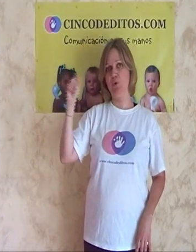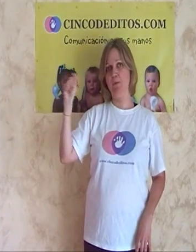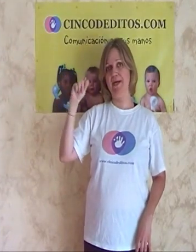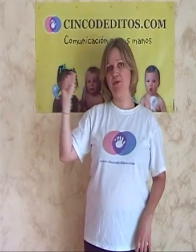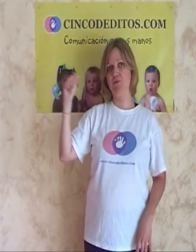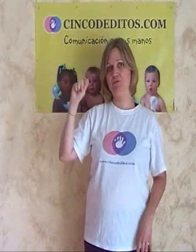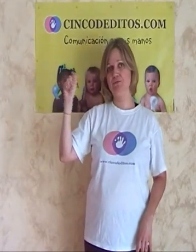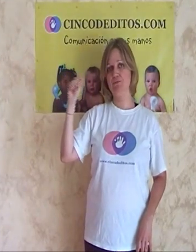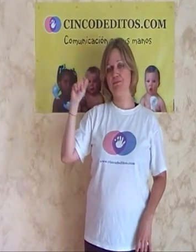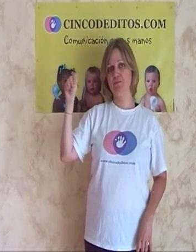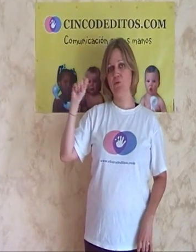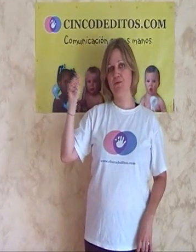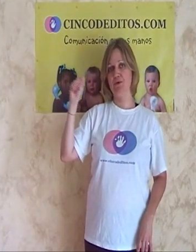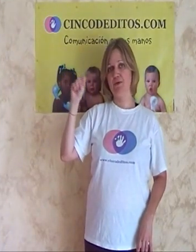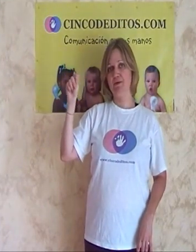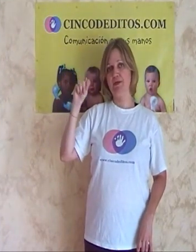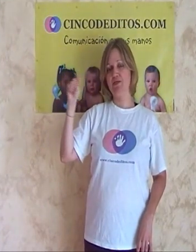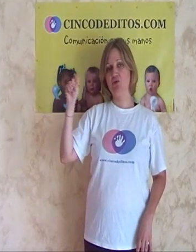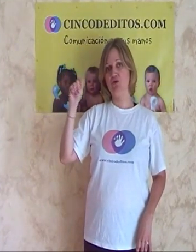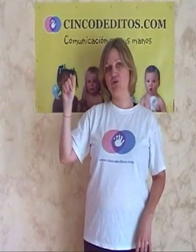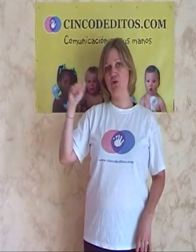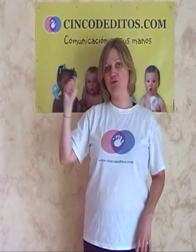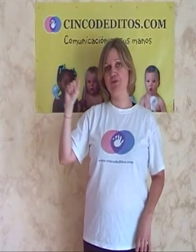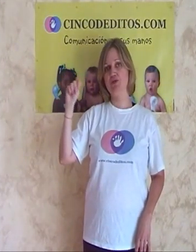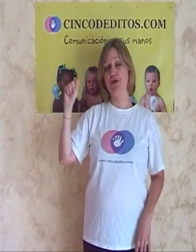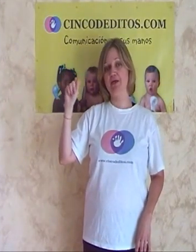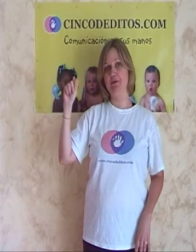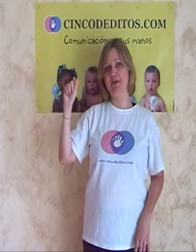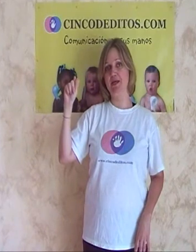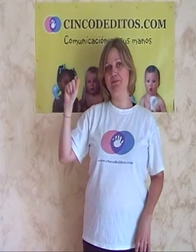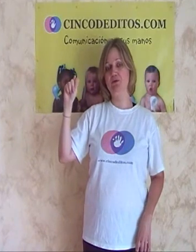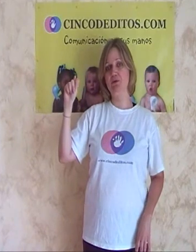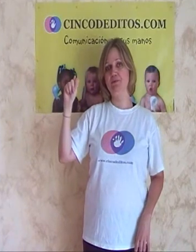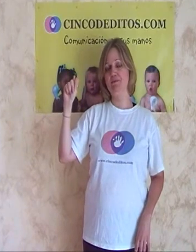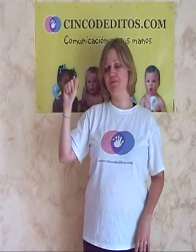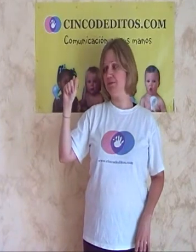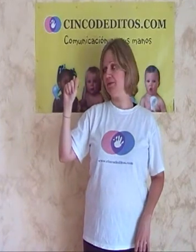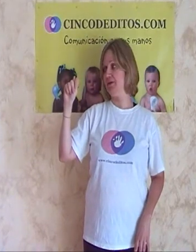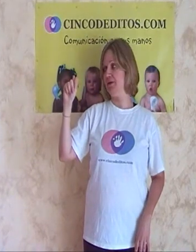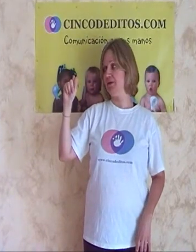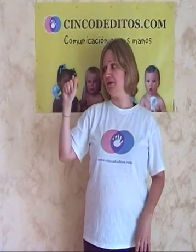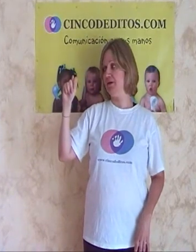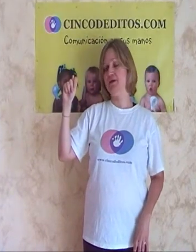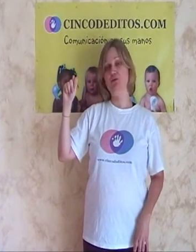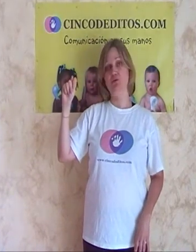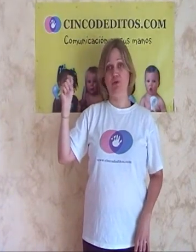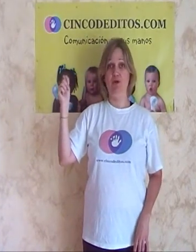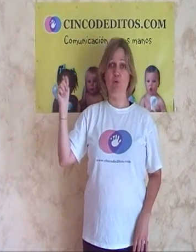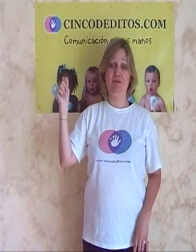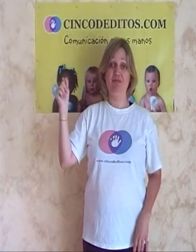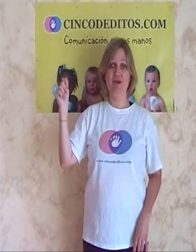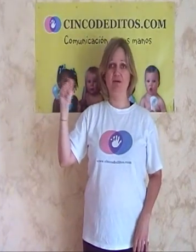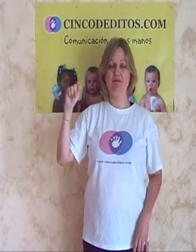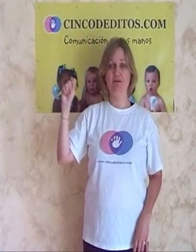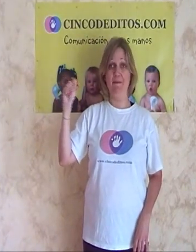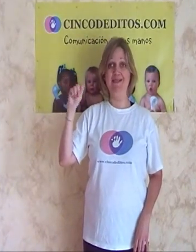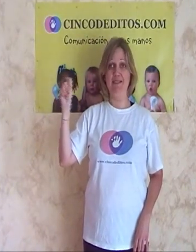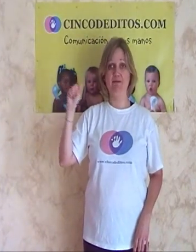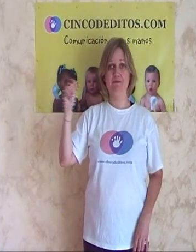o baño. Esto lo hemos visto en el primer capítulo. No de WC, de váter.